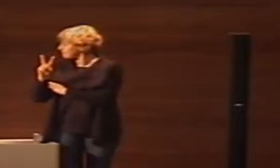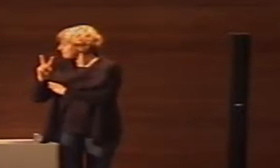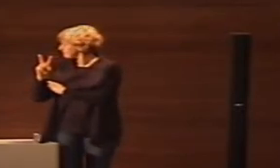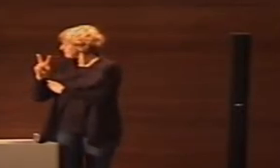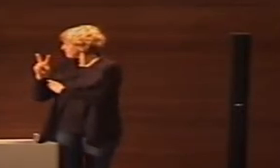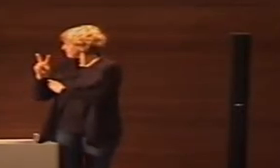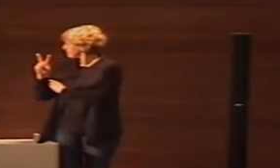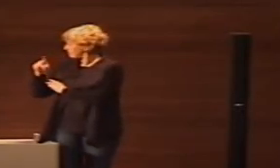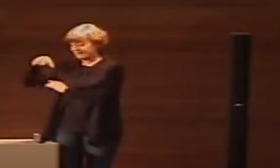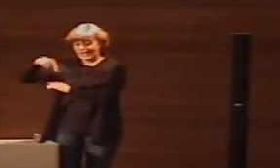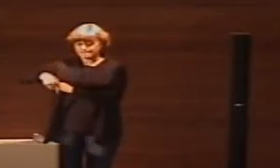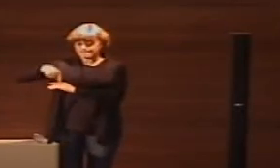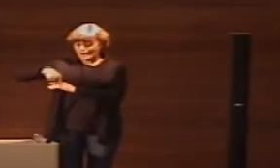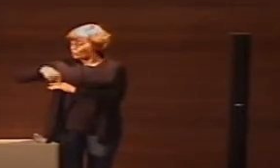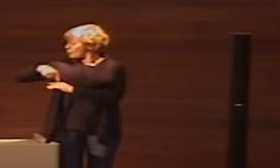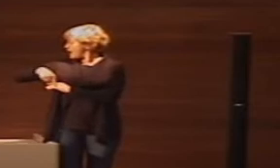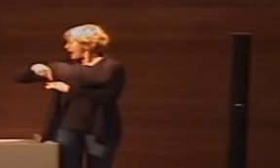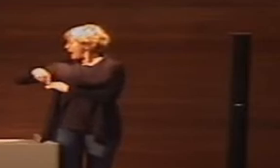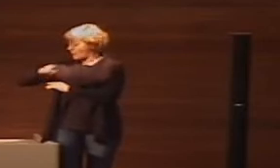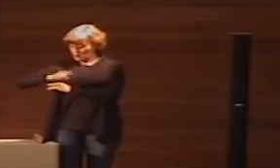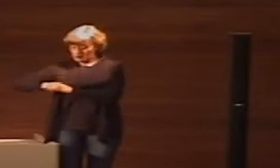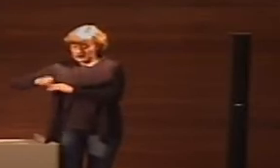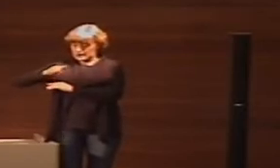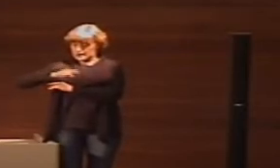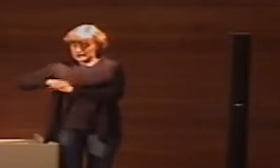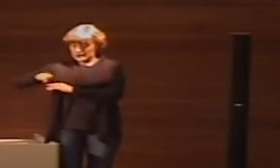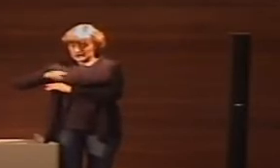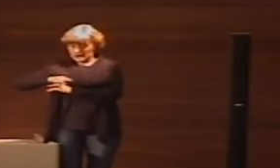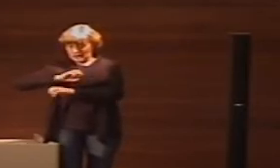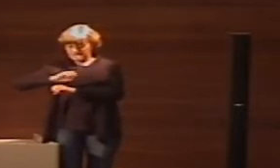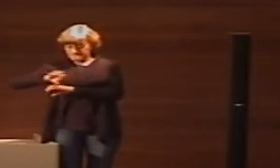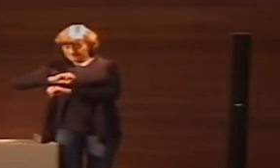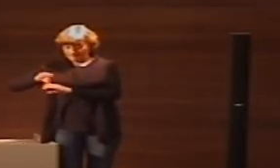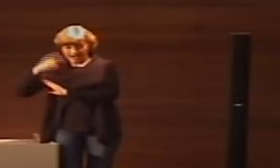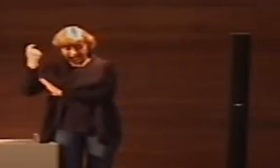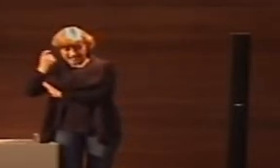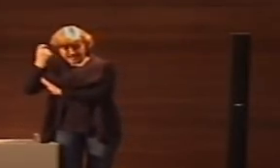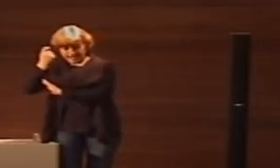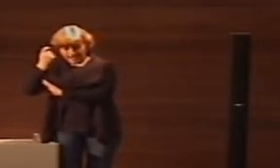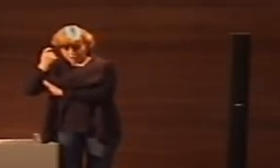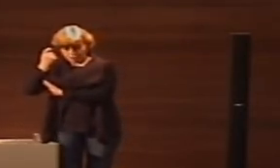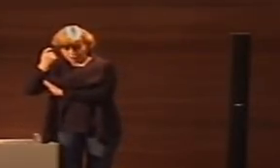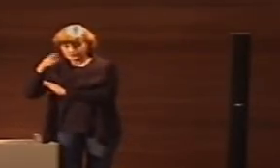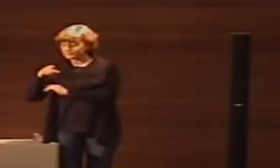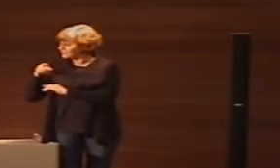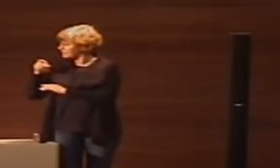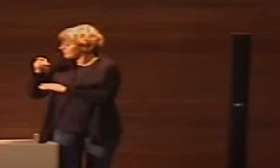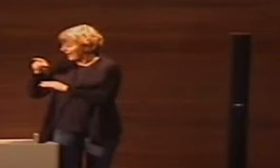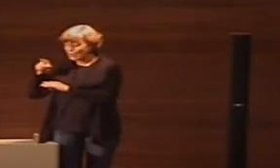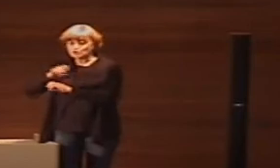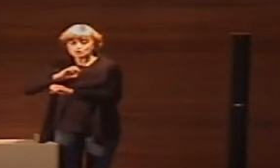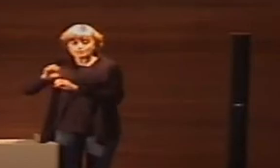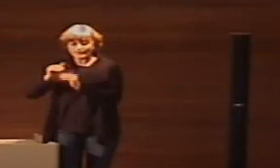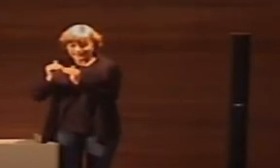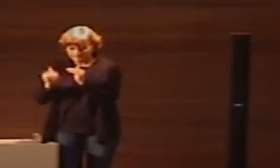Sería estos países de toda esta zona donde verter es caro, son los países que tienen un porcentaje de vertido menor,